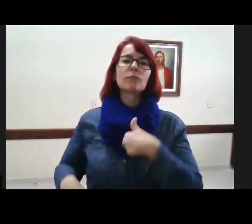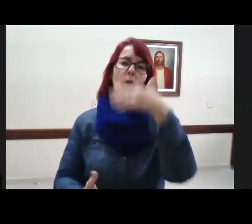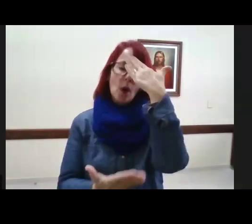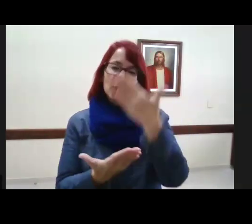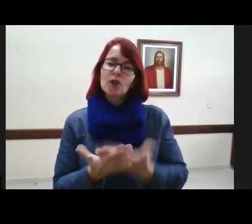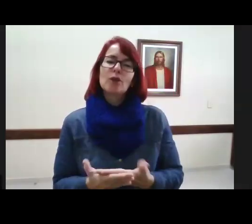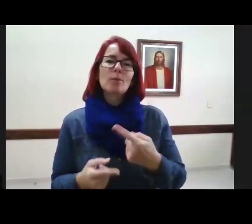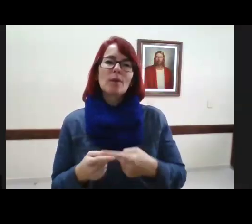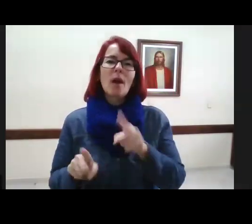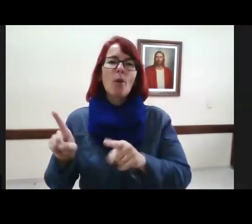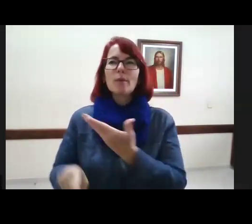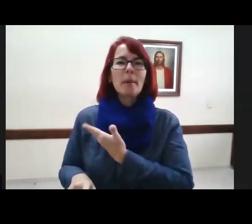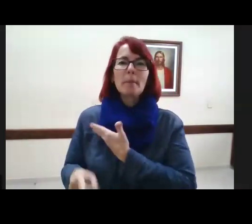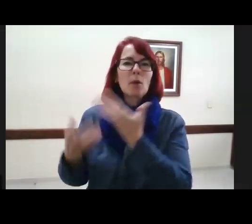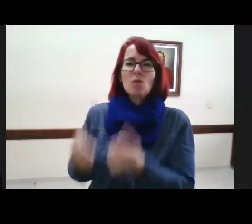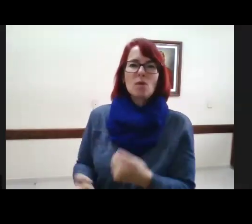caber em amizades,